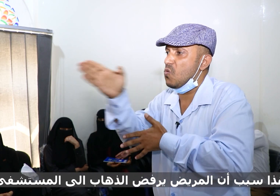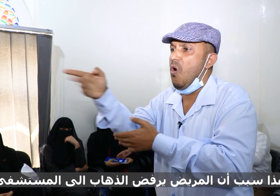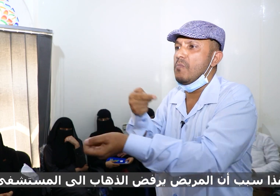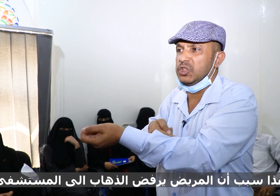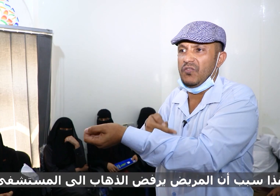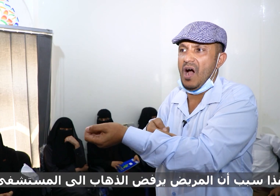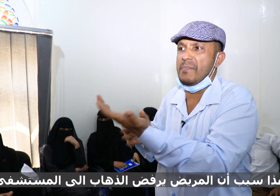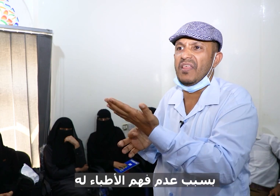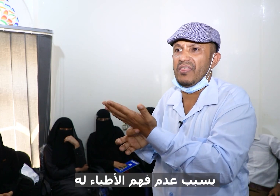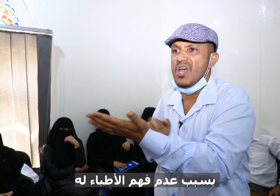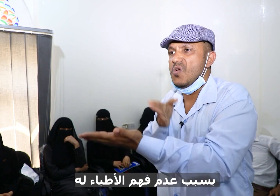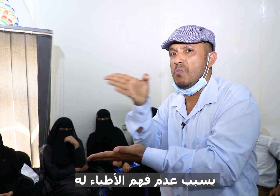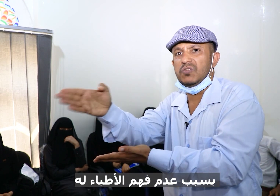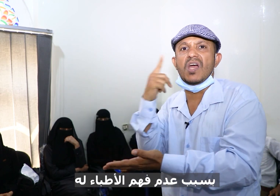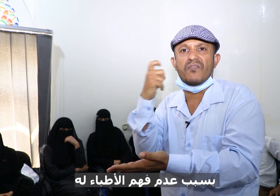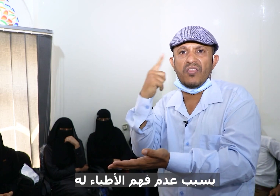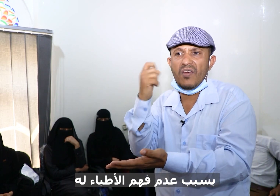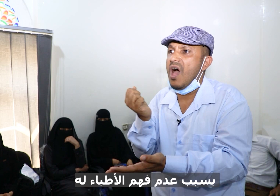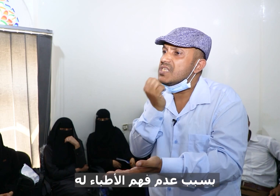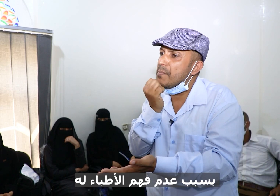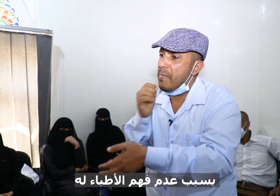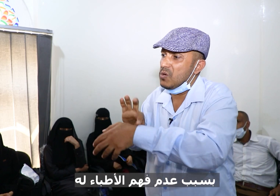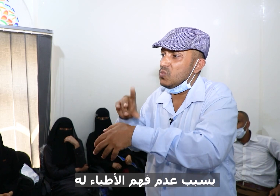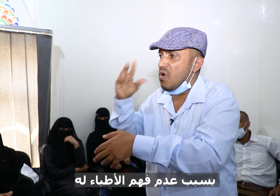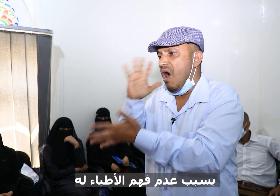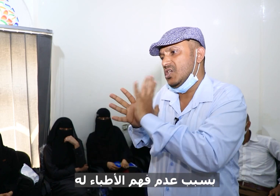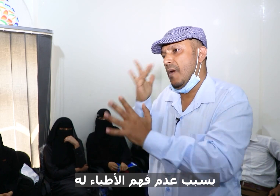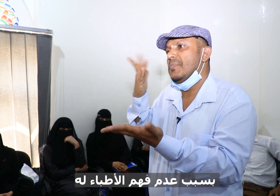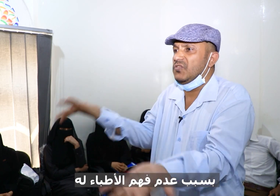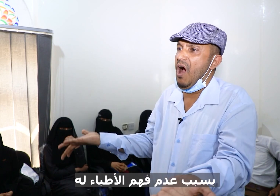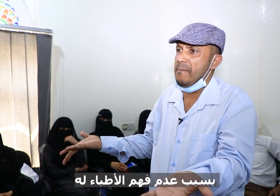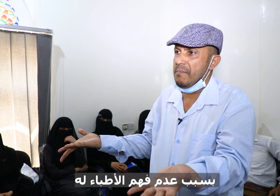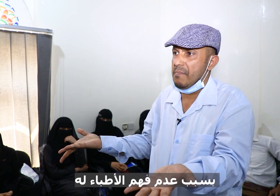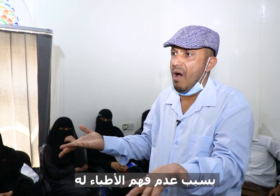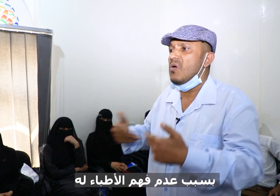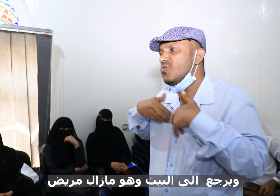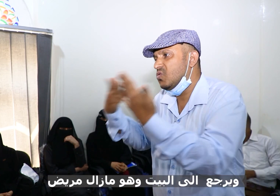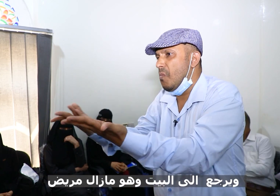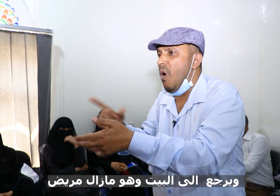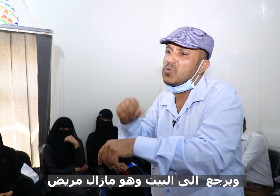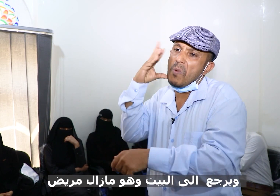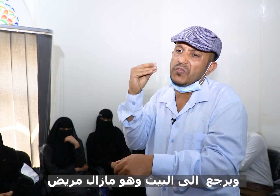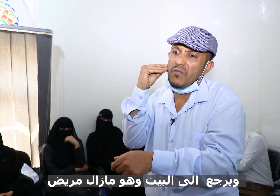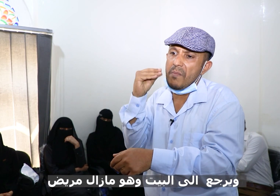يرفض يروح المستشفى على المرض، المستشفى يرفض سبب أكثر، مش فاهم.